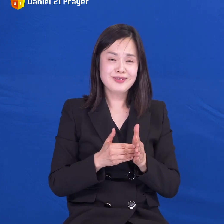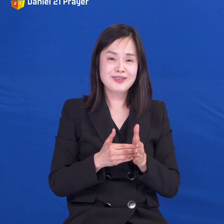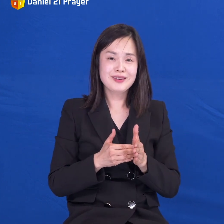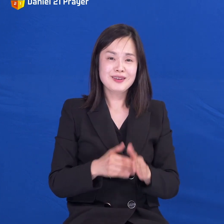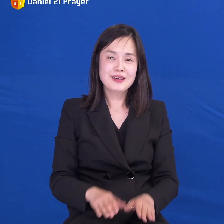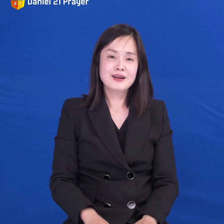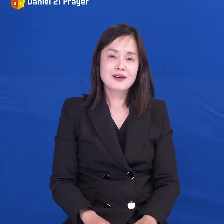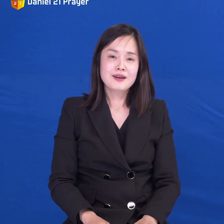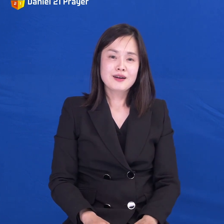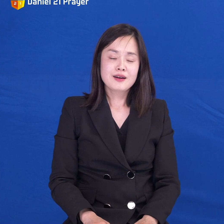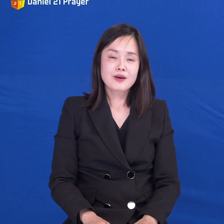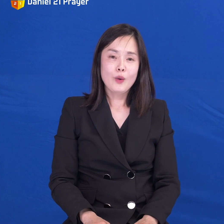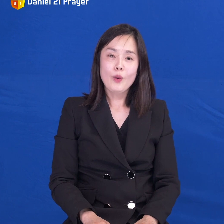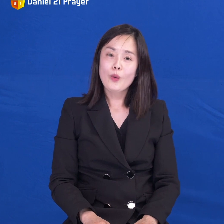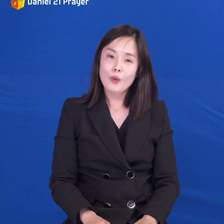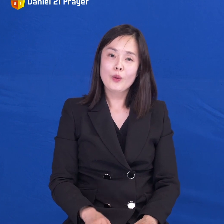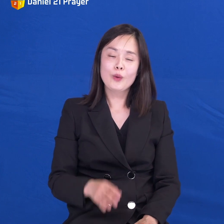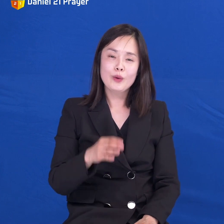그러면 선교사님,